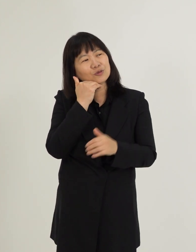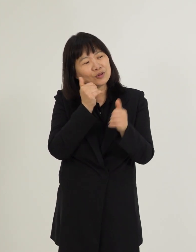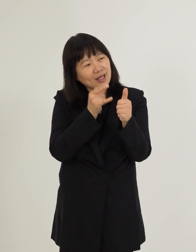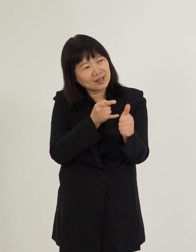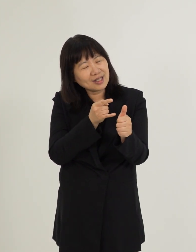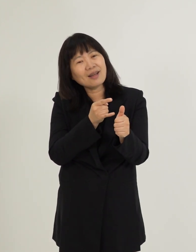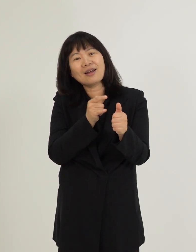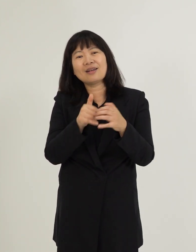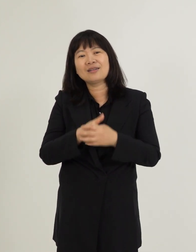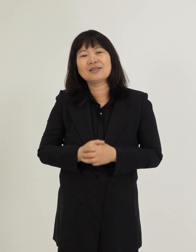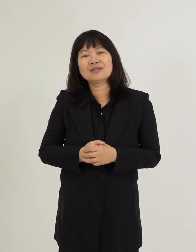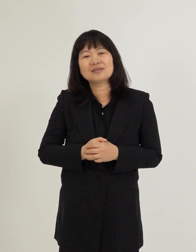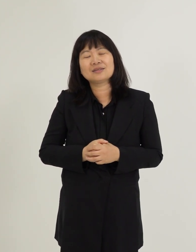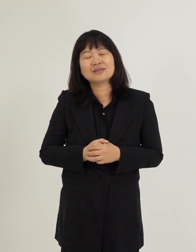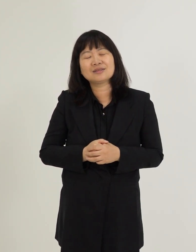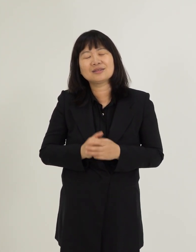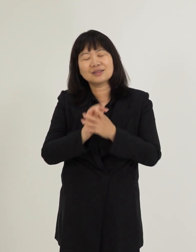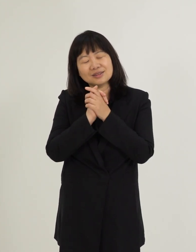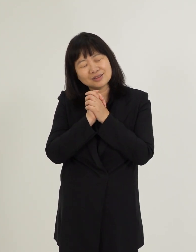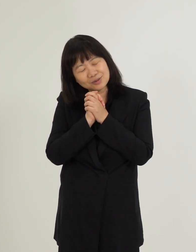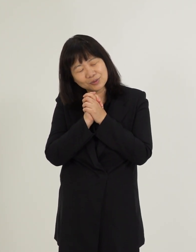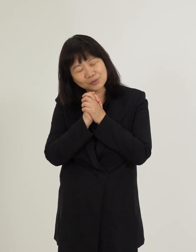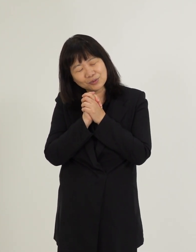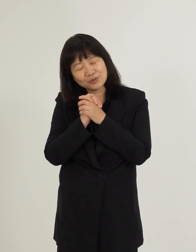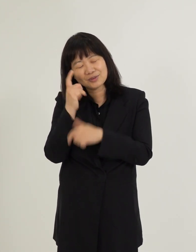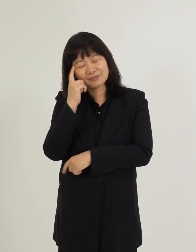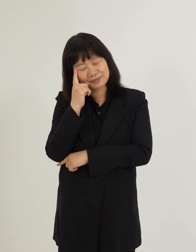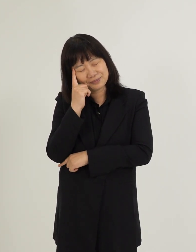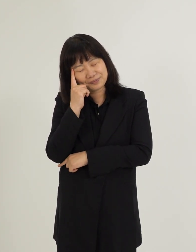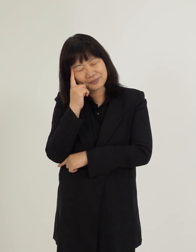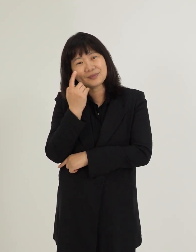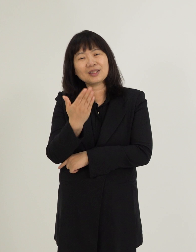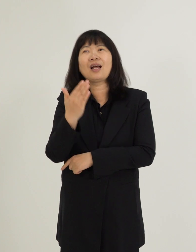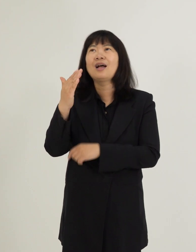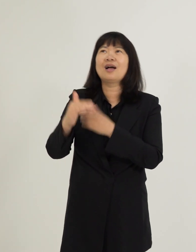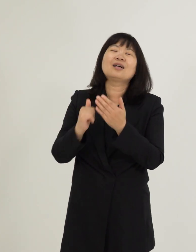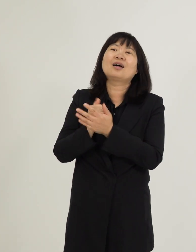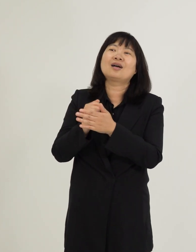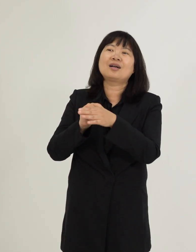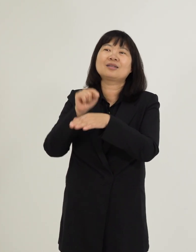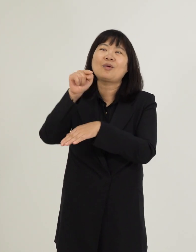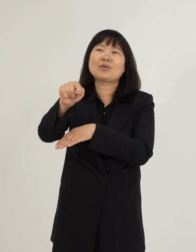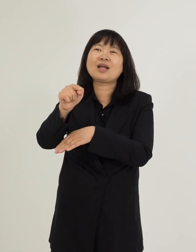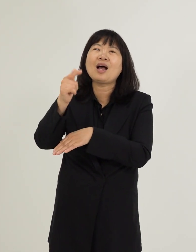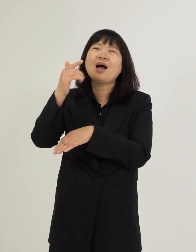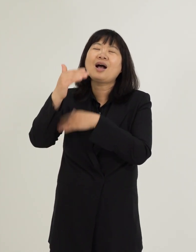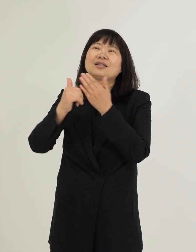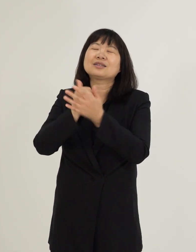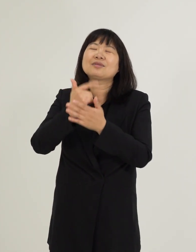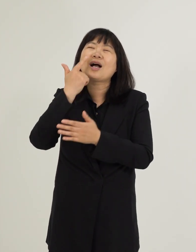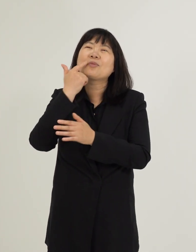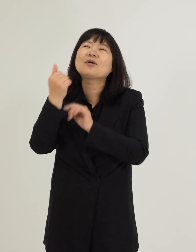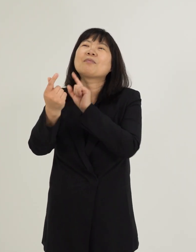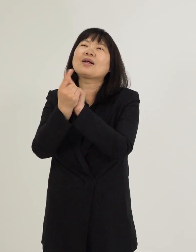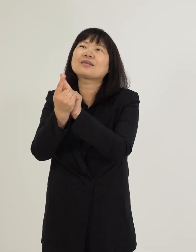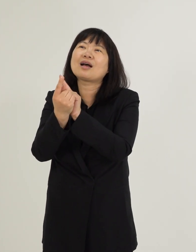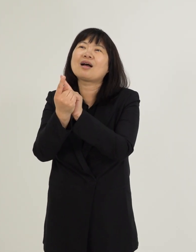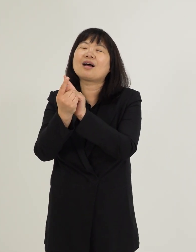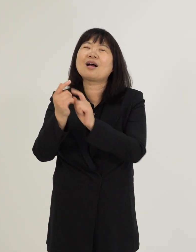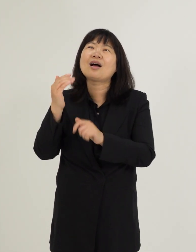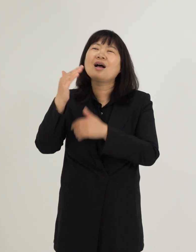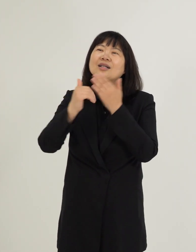누구에게 기도를 하는 것인가? 하나님을 넘어서 그분을 아버지로 만나는 과정이에요.